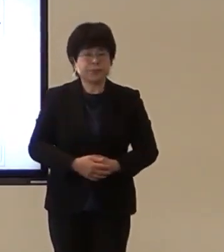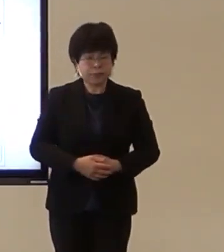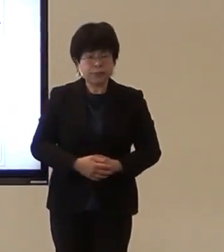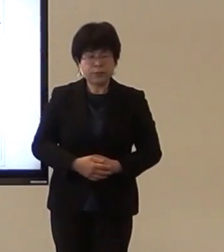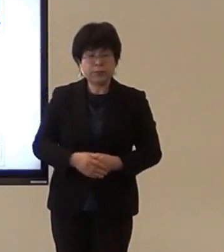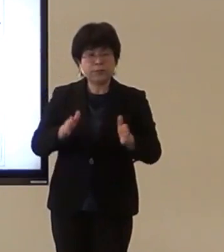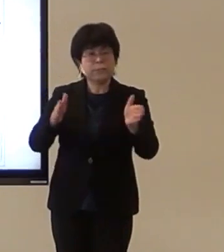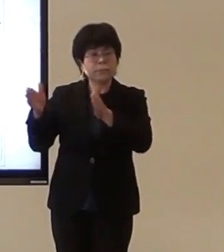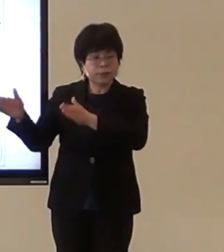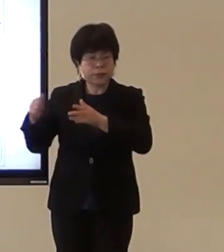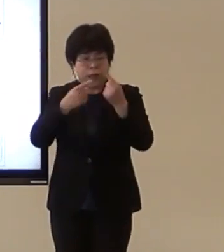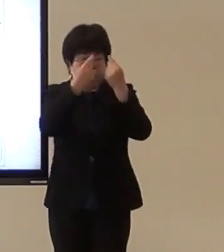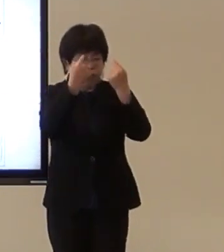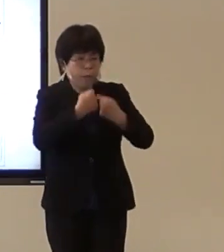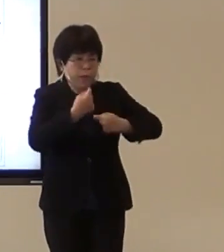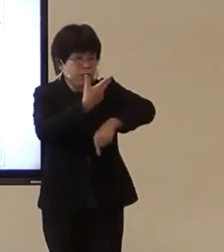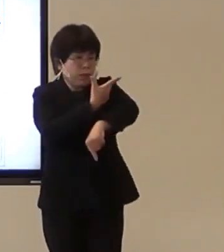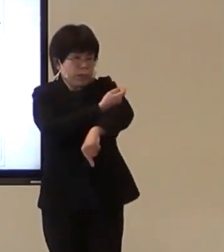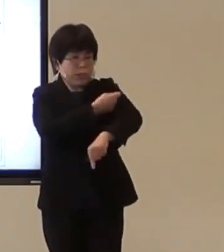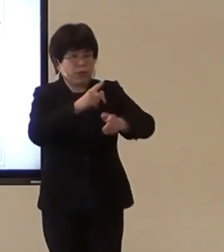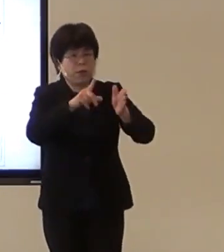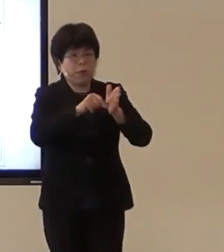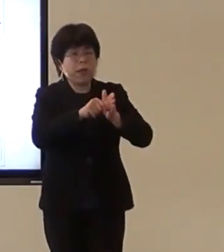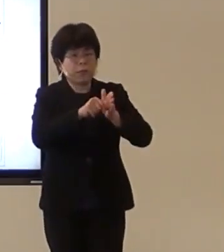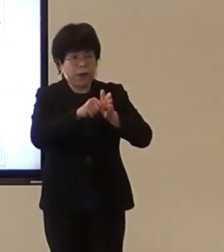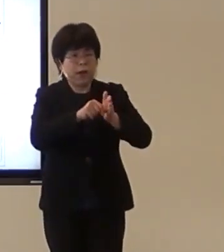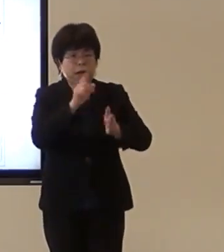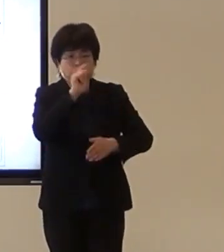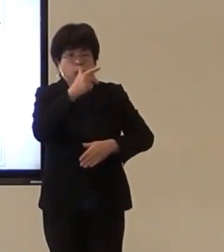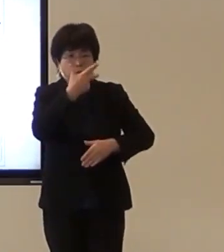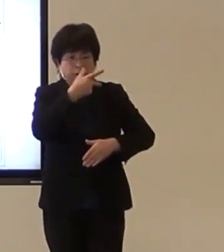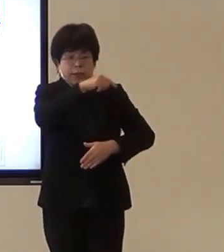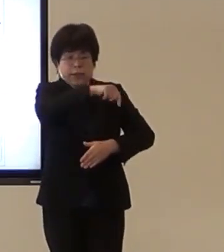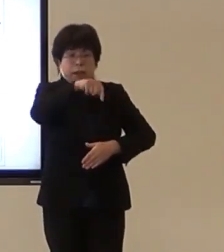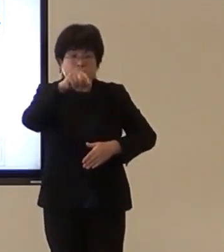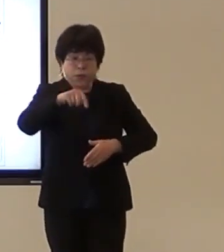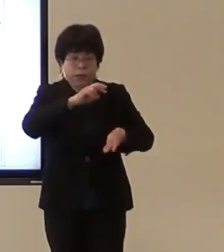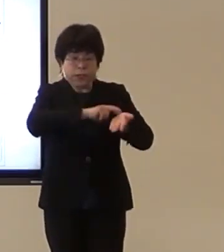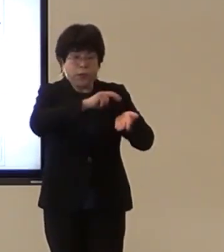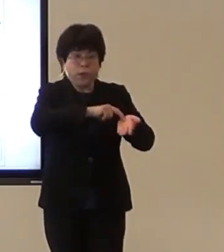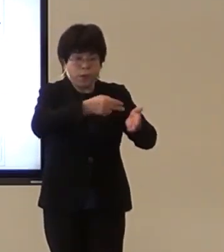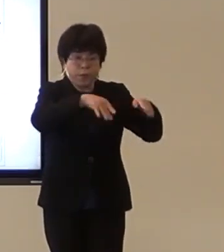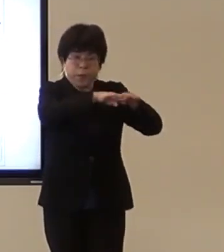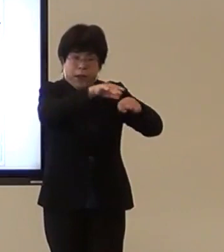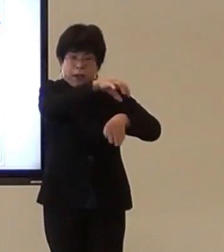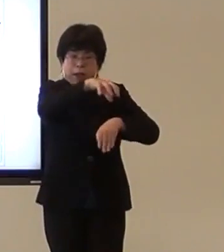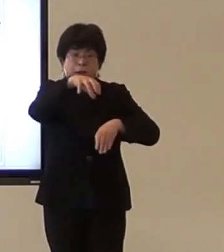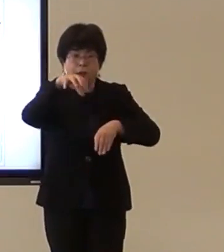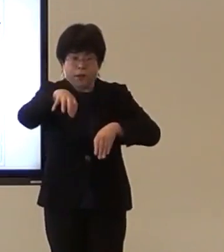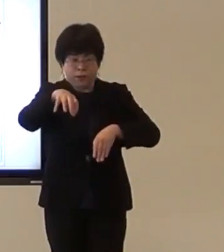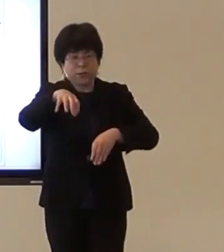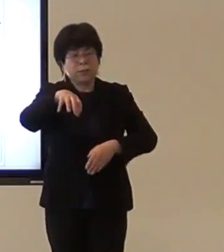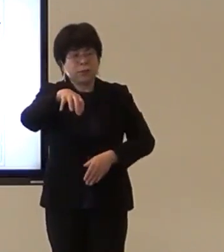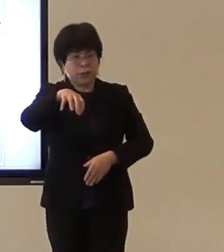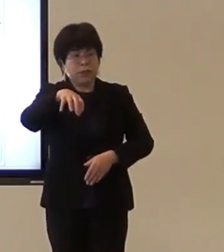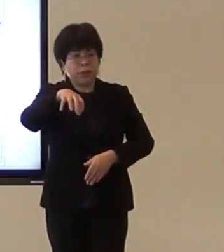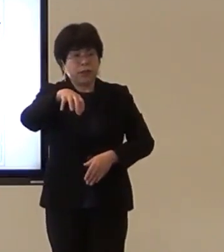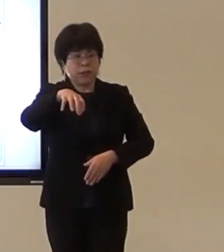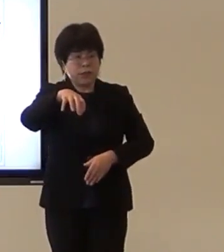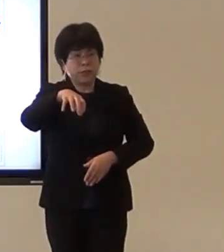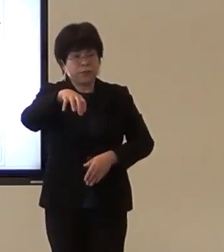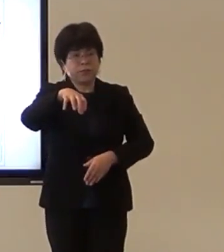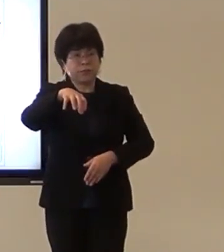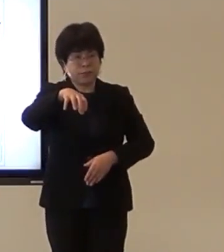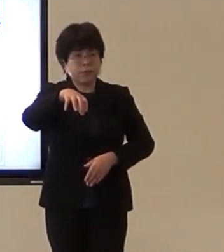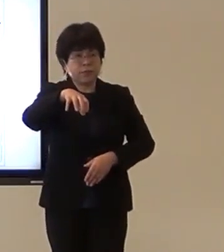一方個別接種につきましては、現在市内の医療機関や診療所等での接種について、その可能性